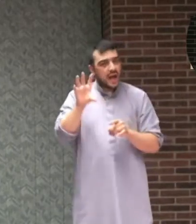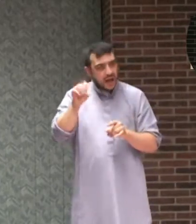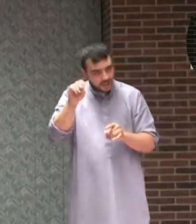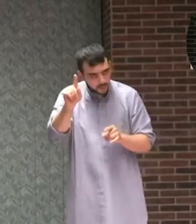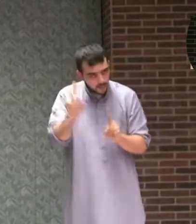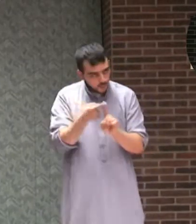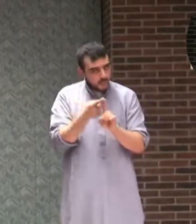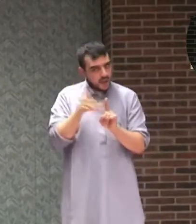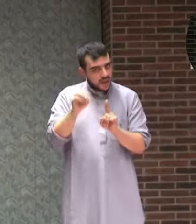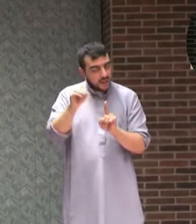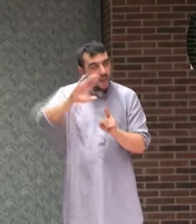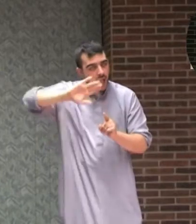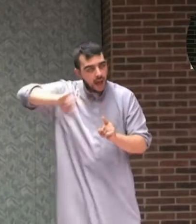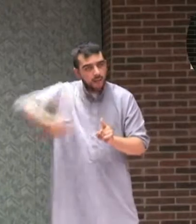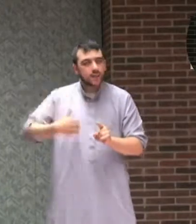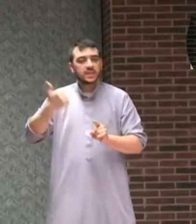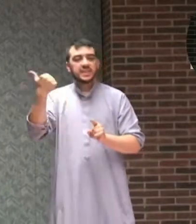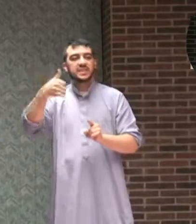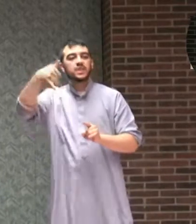Donc vraiment, on conseille